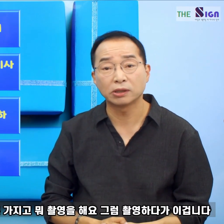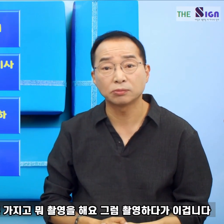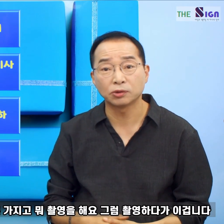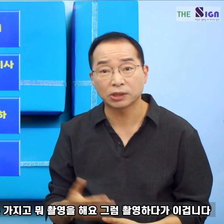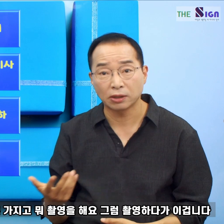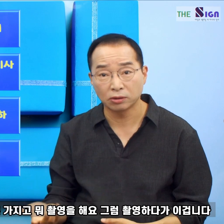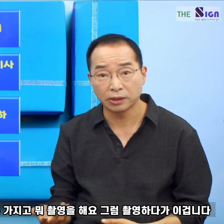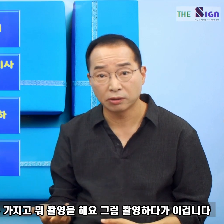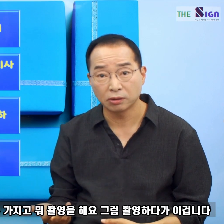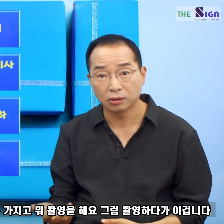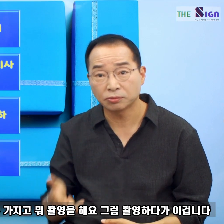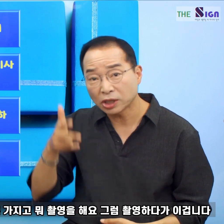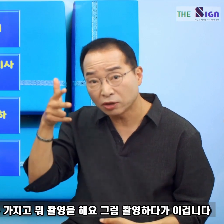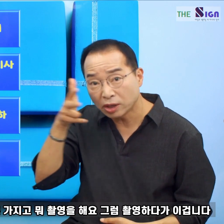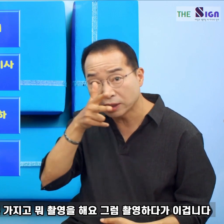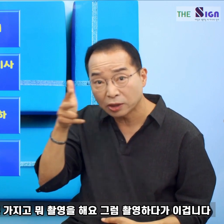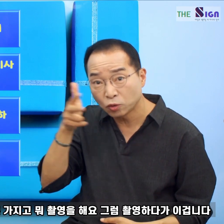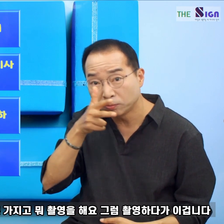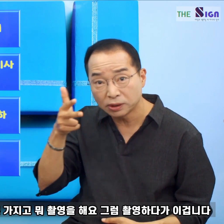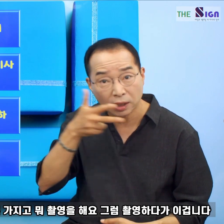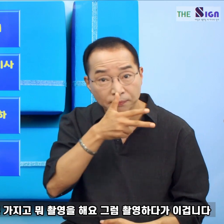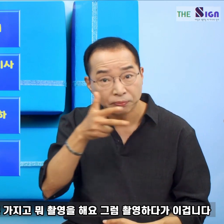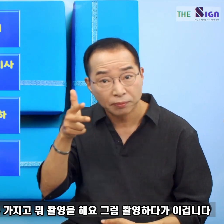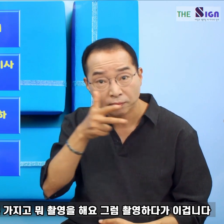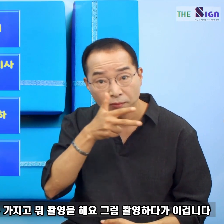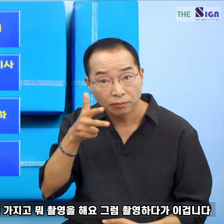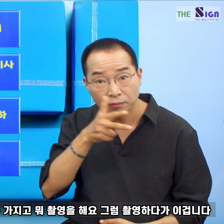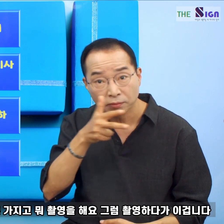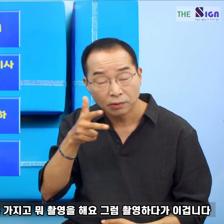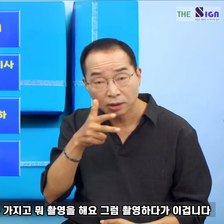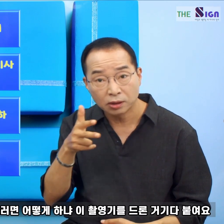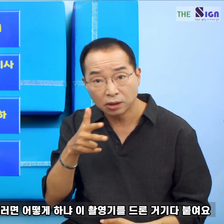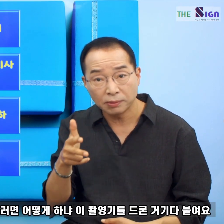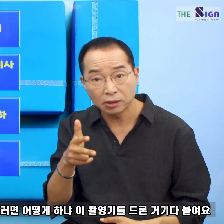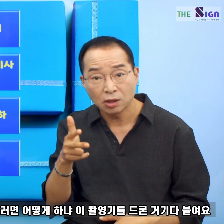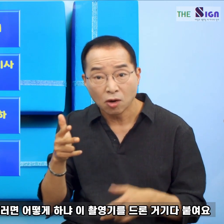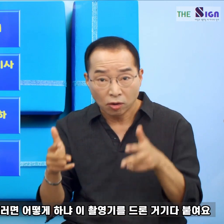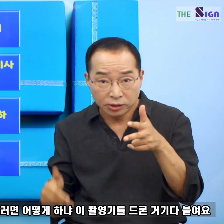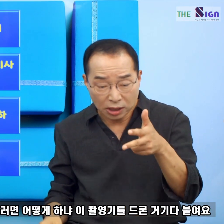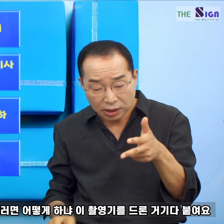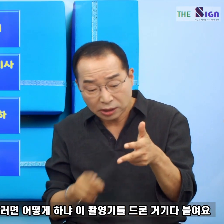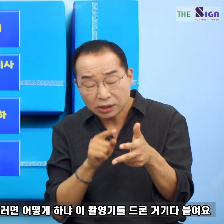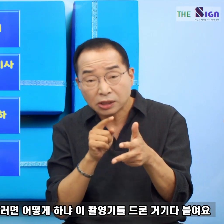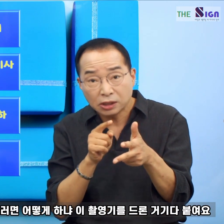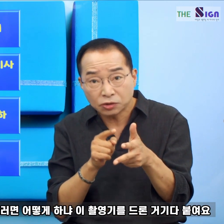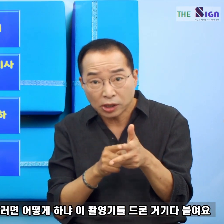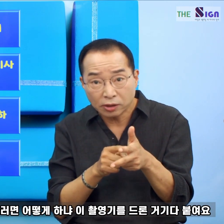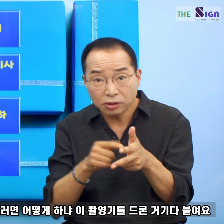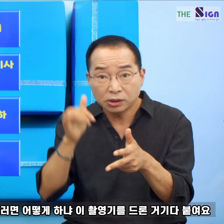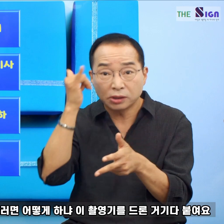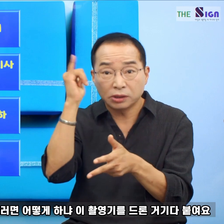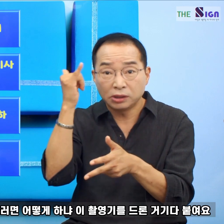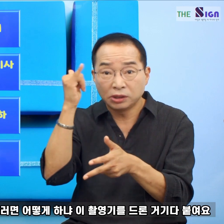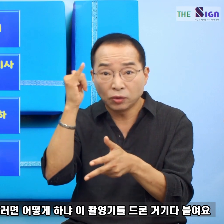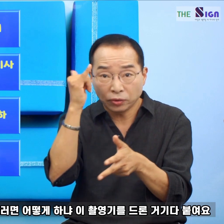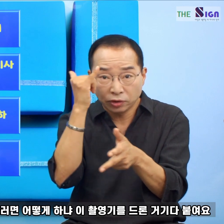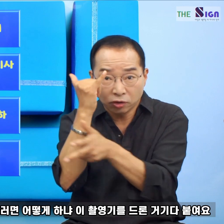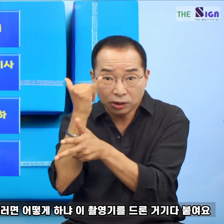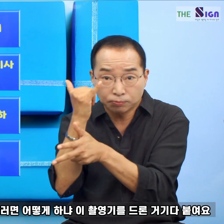뭘 촬영을 해요. 그럼 촬영하다가 이겁니다. 그러면 어떻게 하냐, 이 촬영기를 이 드론 거기다